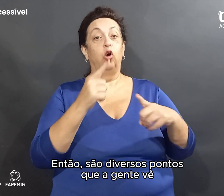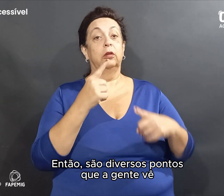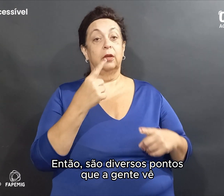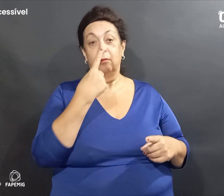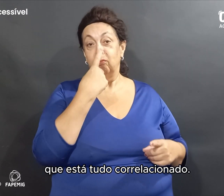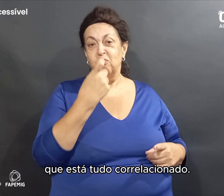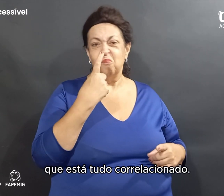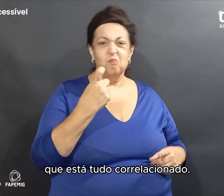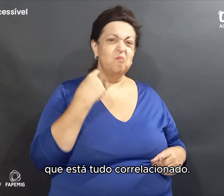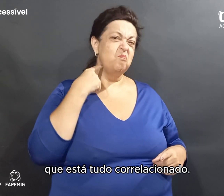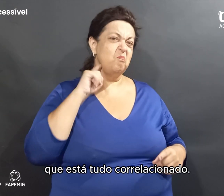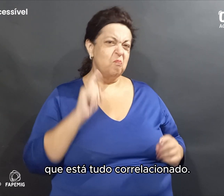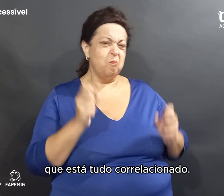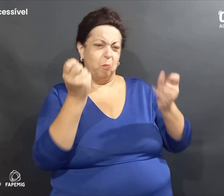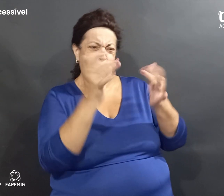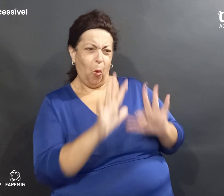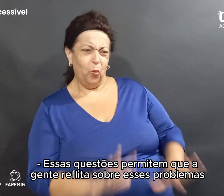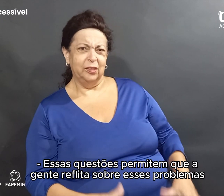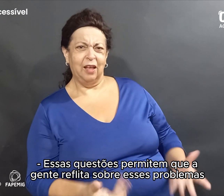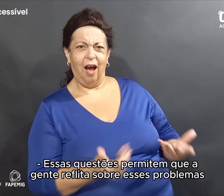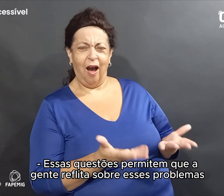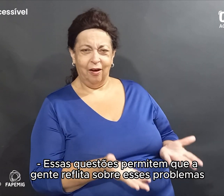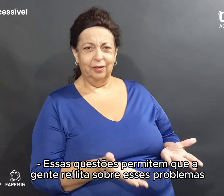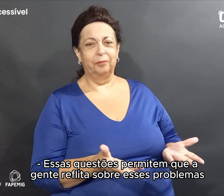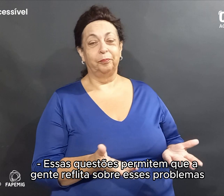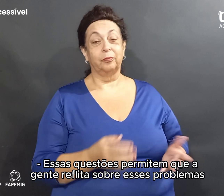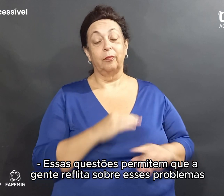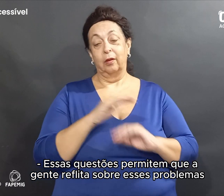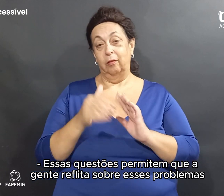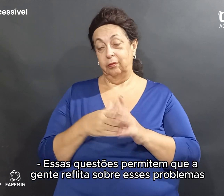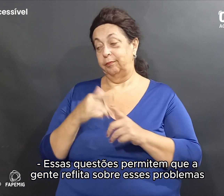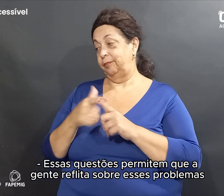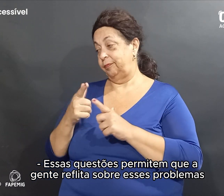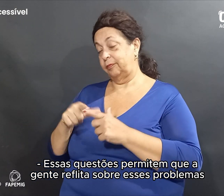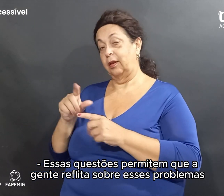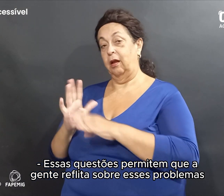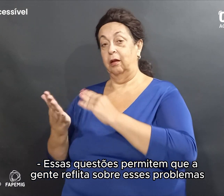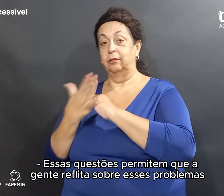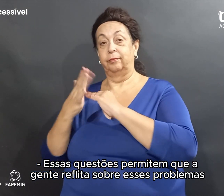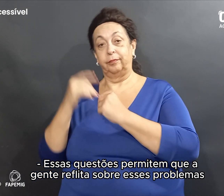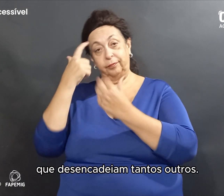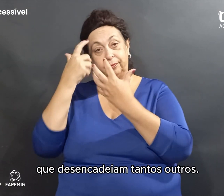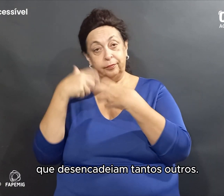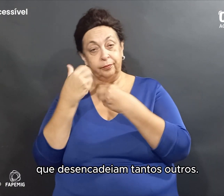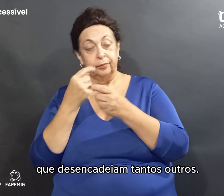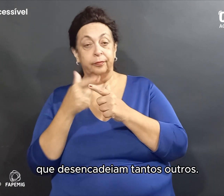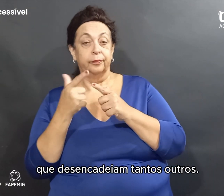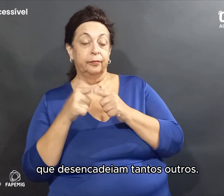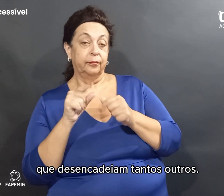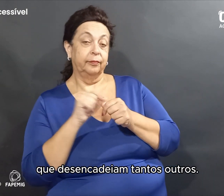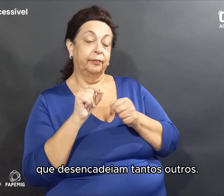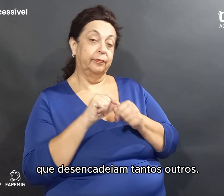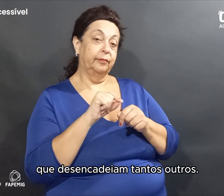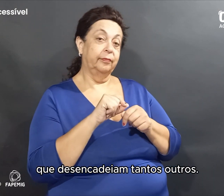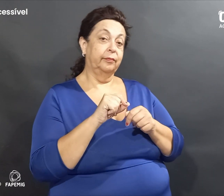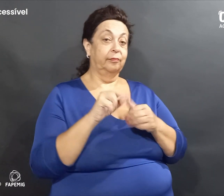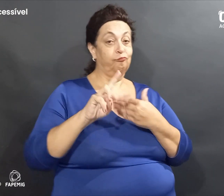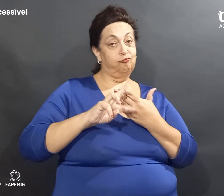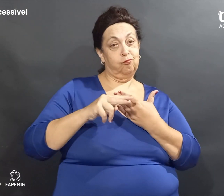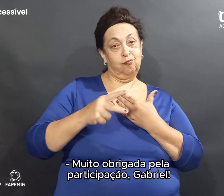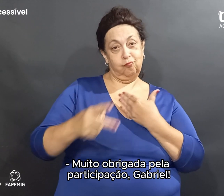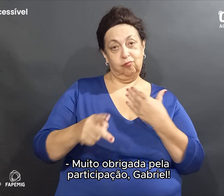pontos que a gente vê que está tudo correlacionado. Essas questões permitem que a gente reflita sobre esses problemas que desencadeiam tantos